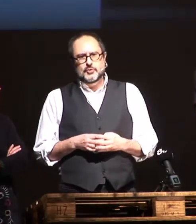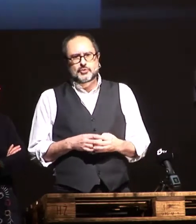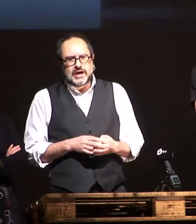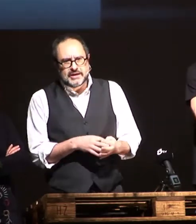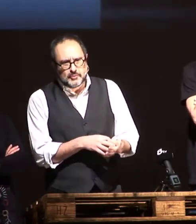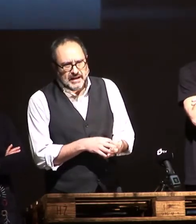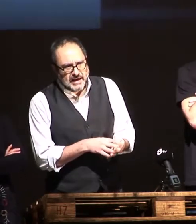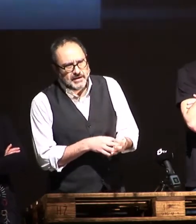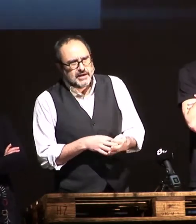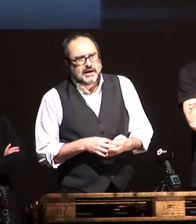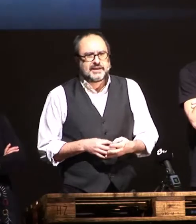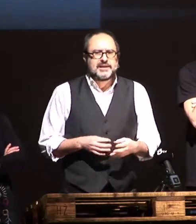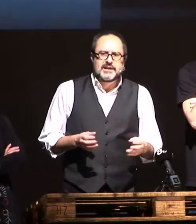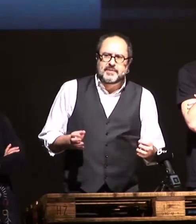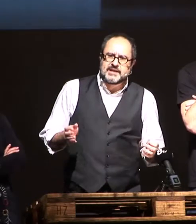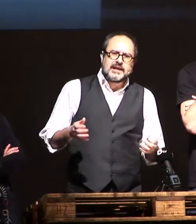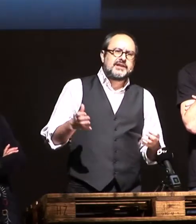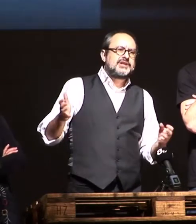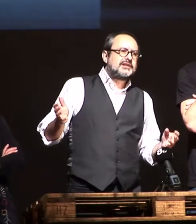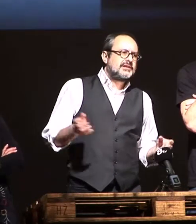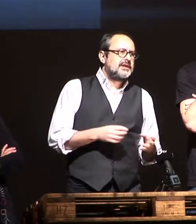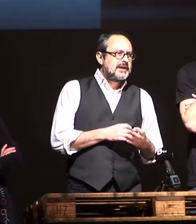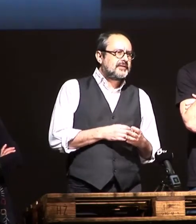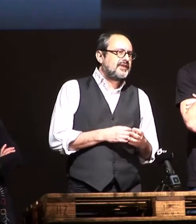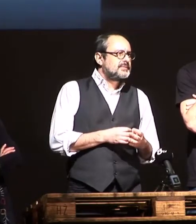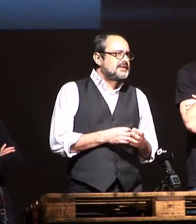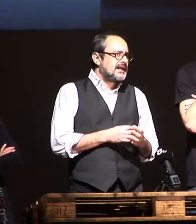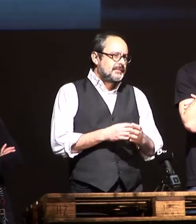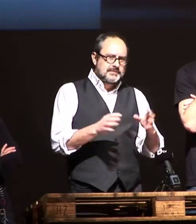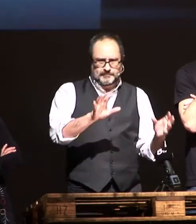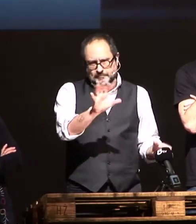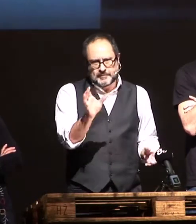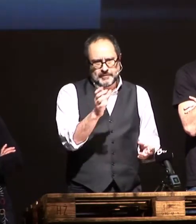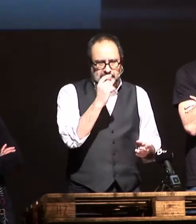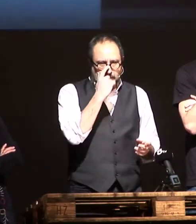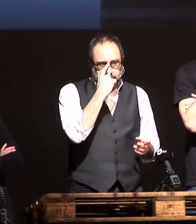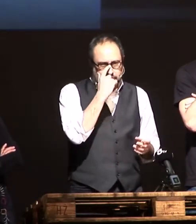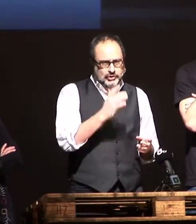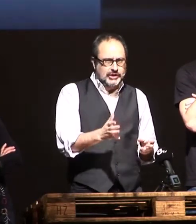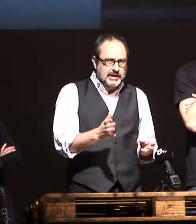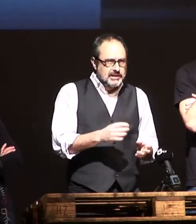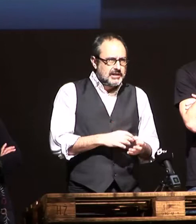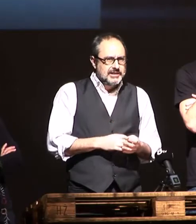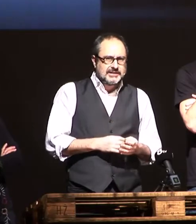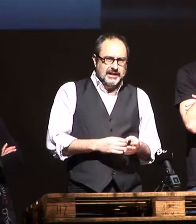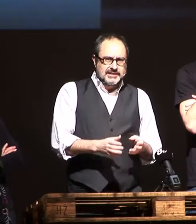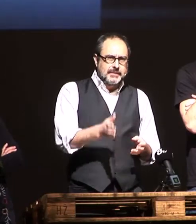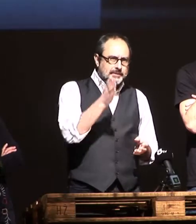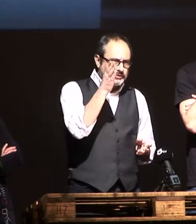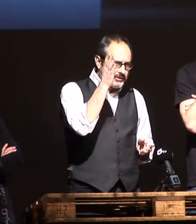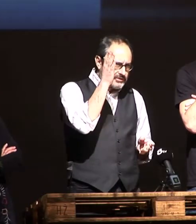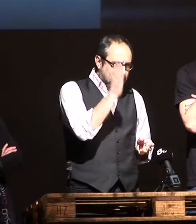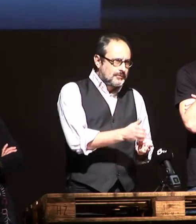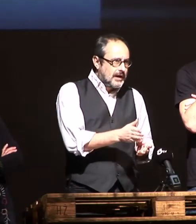pot controlar i dominar. Aquest Regne d'Espanya ara dirigit per Felip VI, que per petita acotació històrica, els catalans